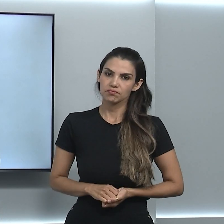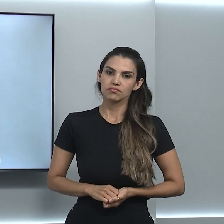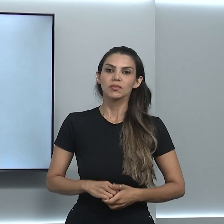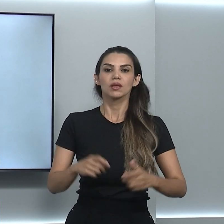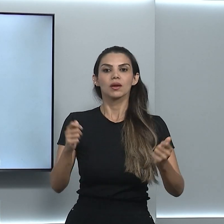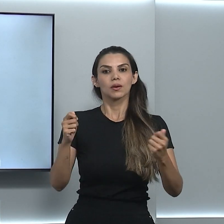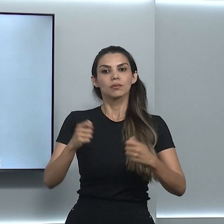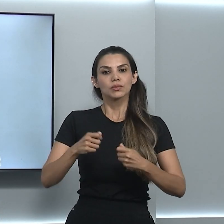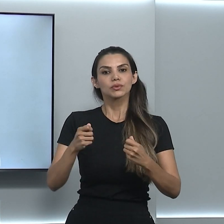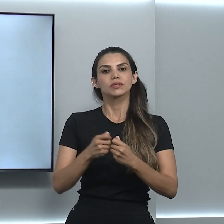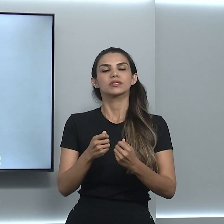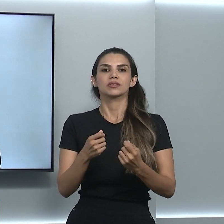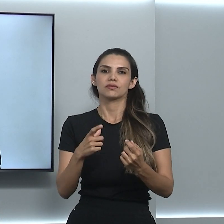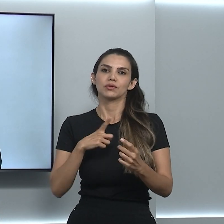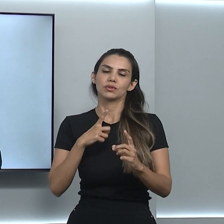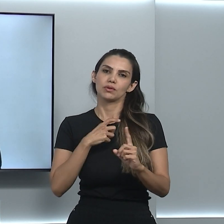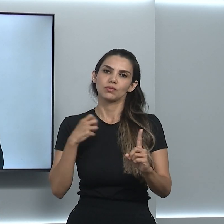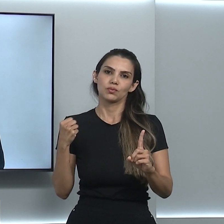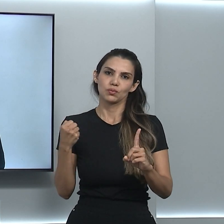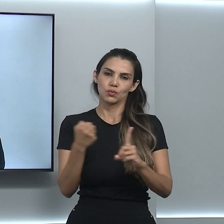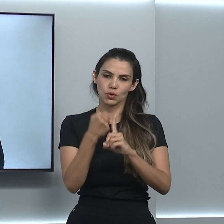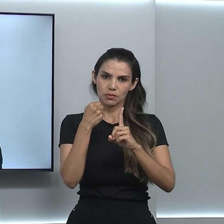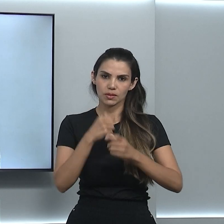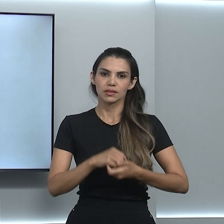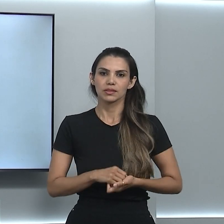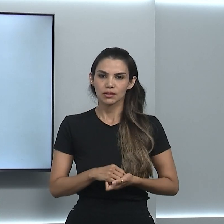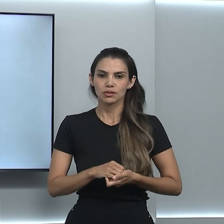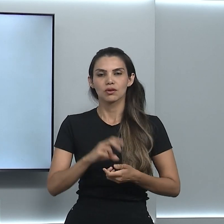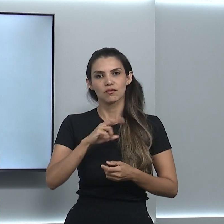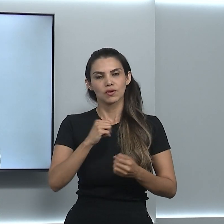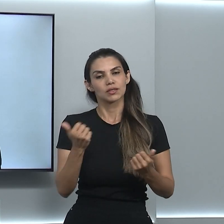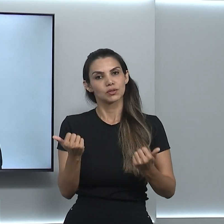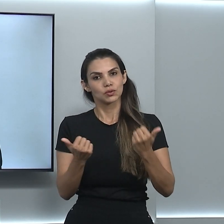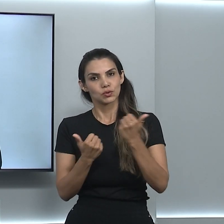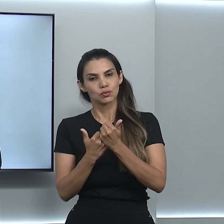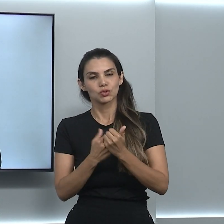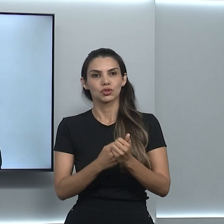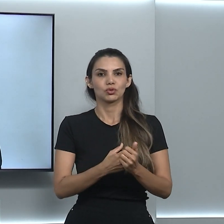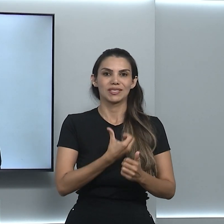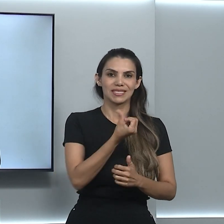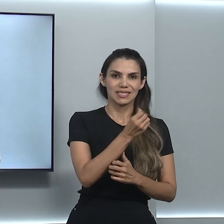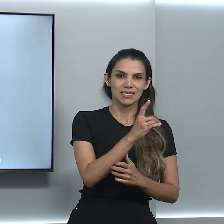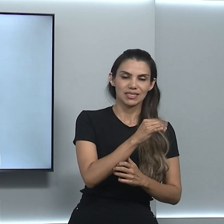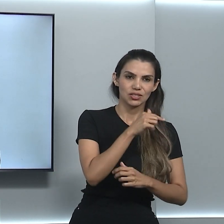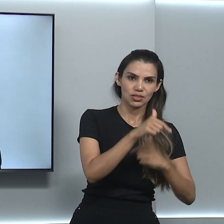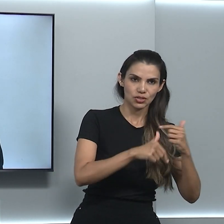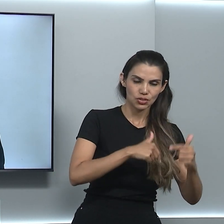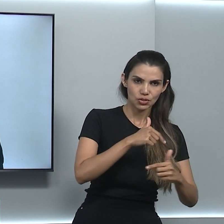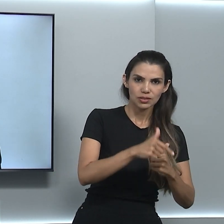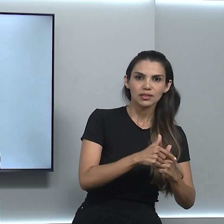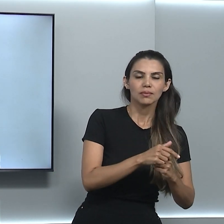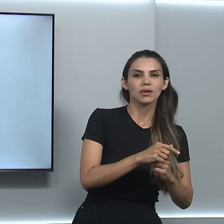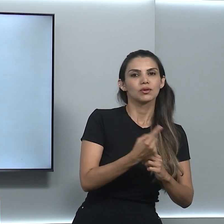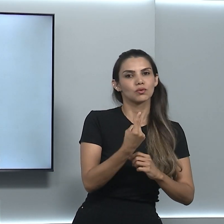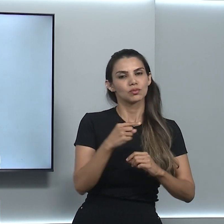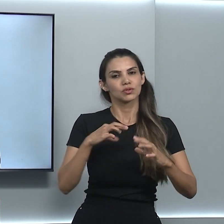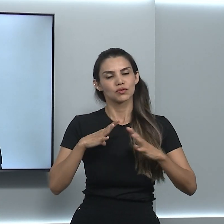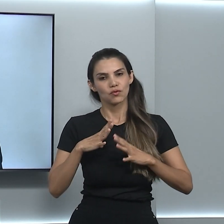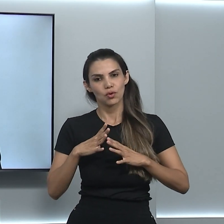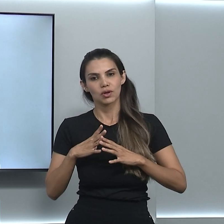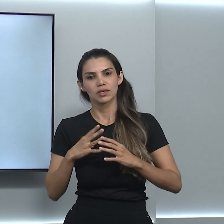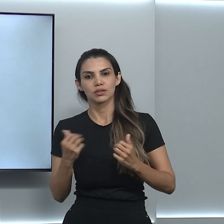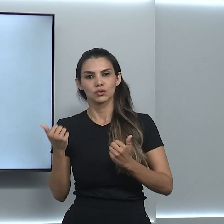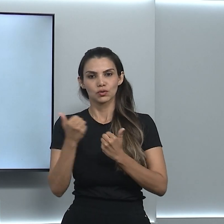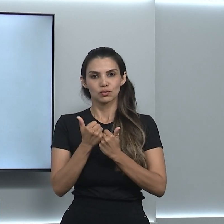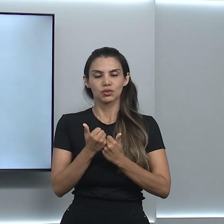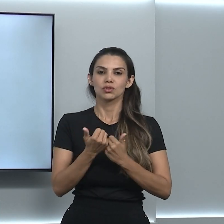no aumento dos custos. Por quê? Vai substituir uma escala 6x1 por uma escala 3x4, isso quer dizer que o trabalhador que